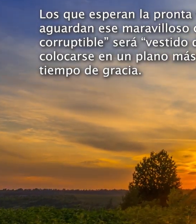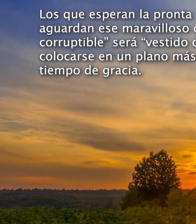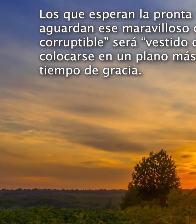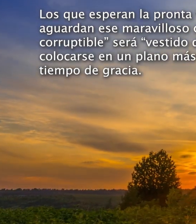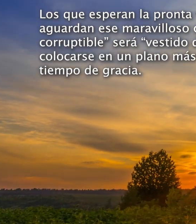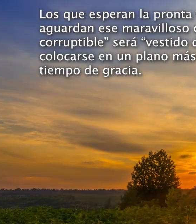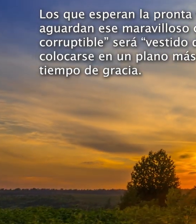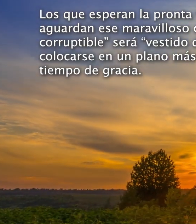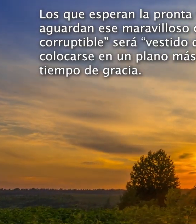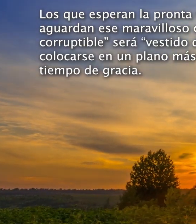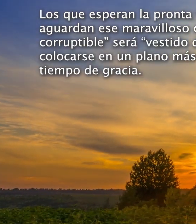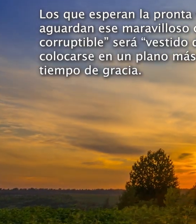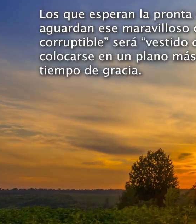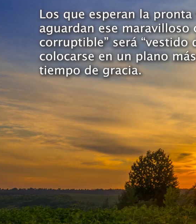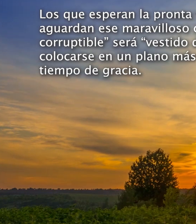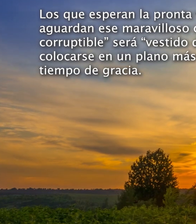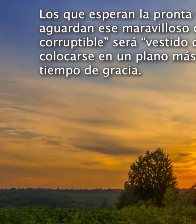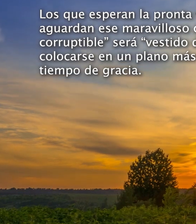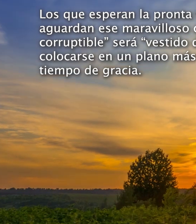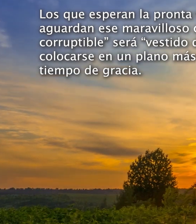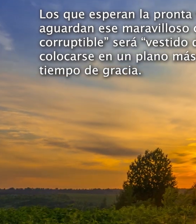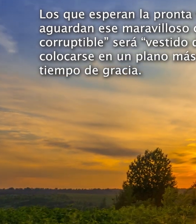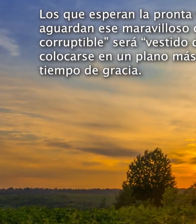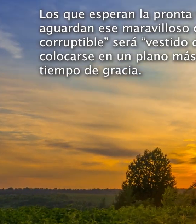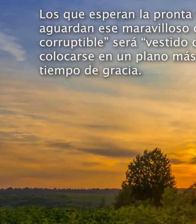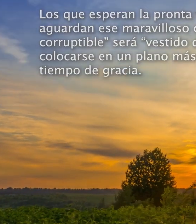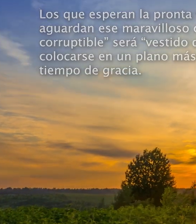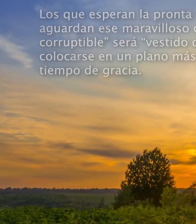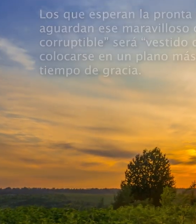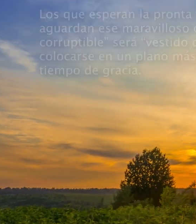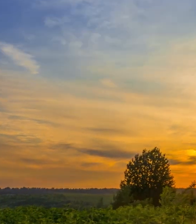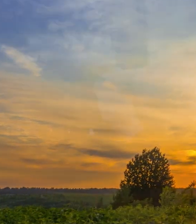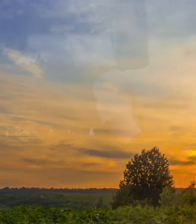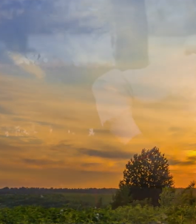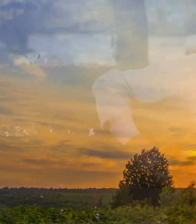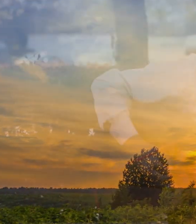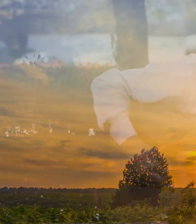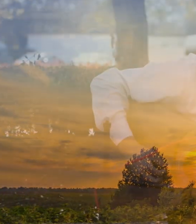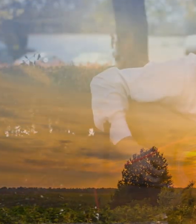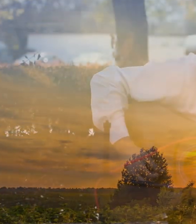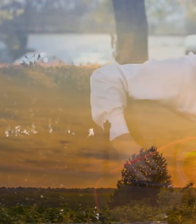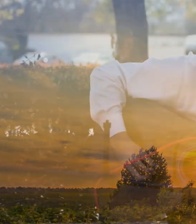y y más bueno